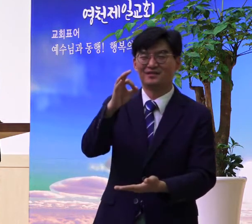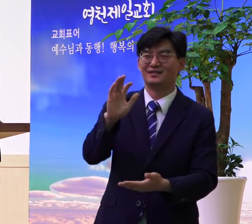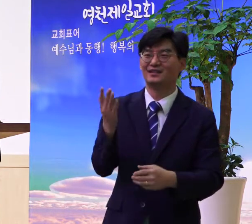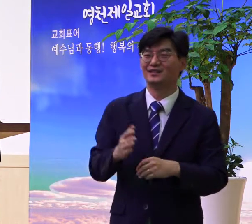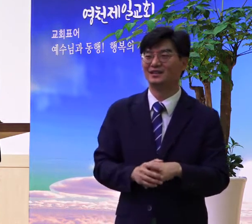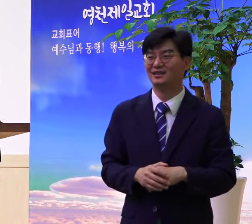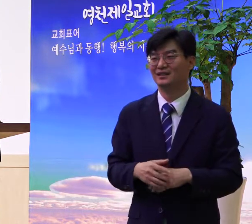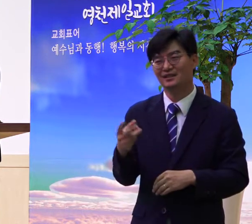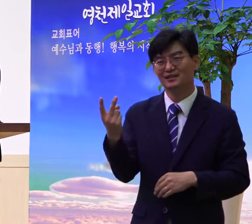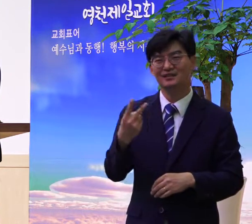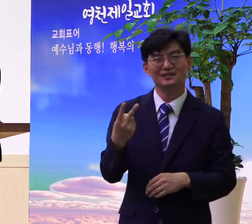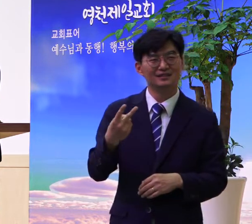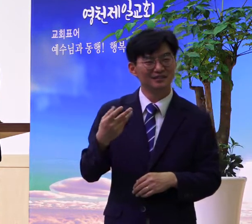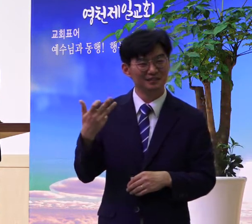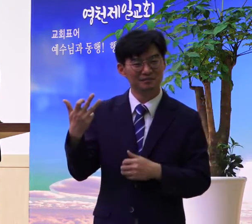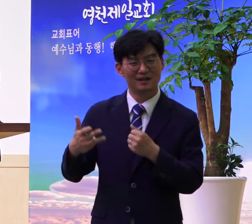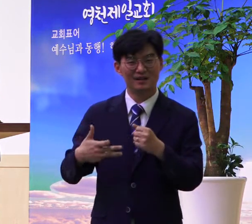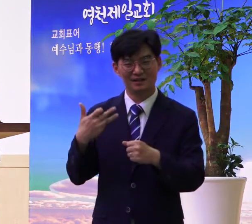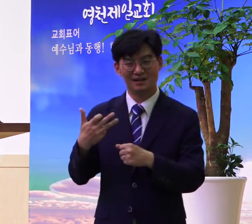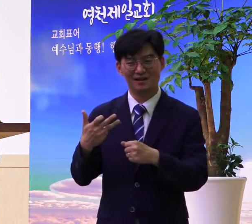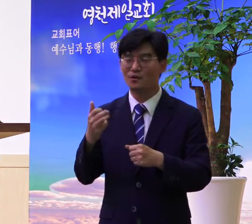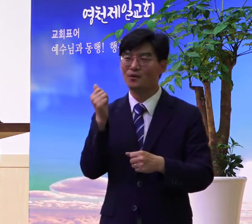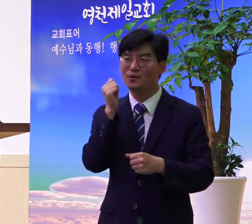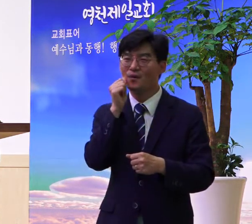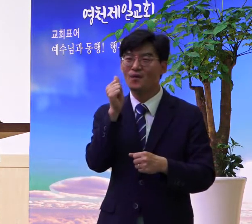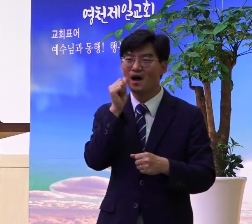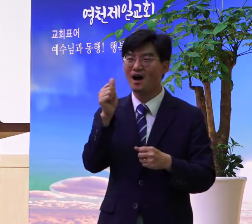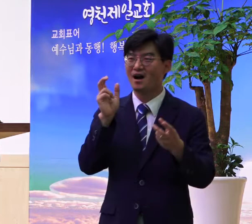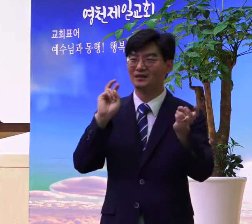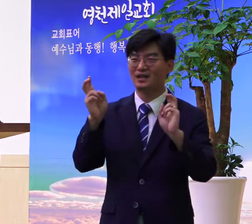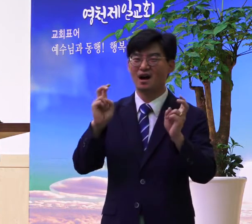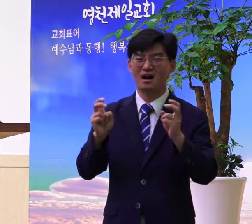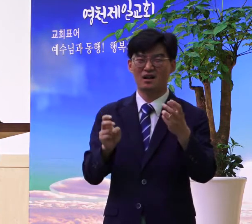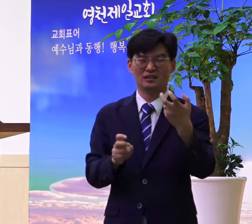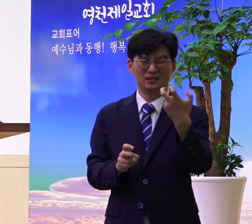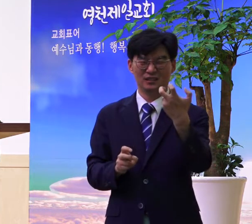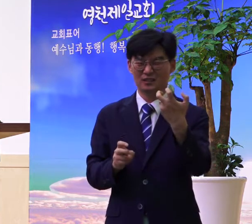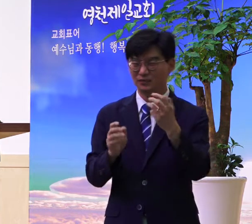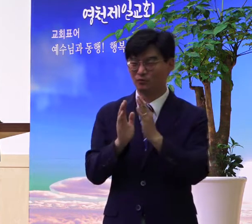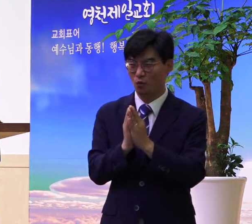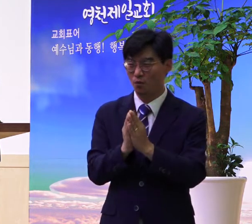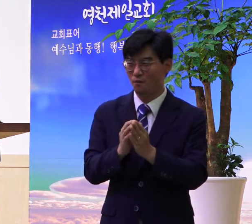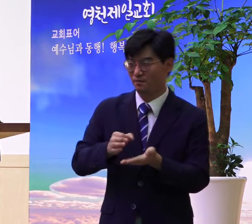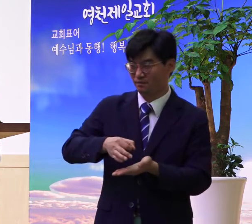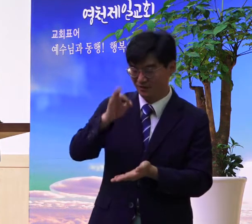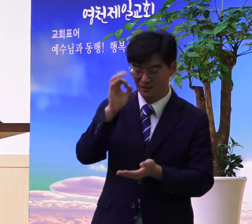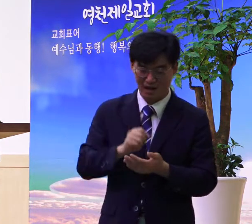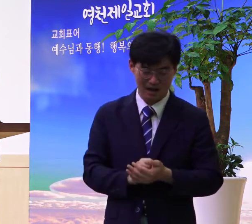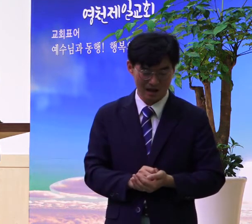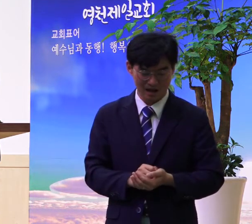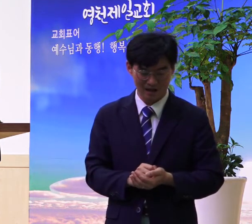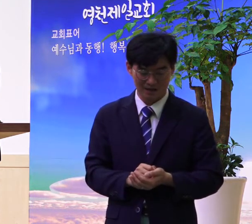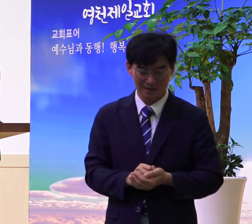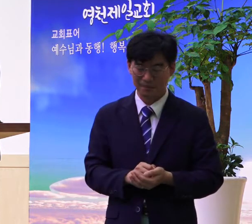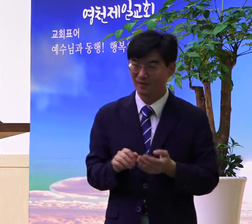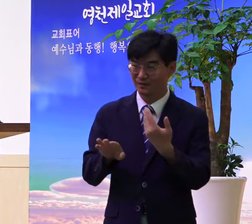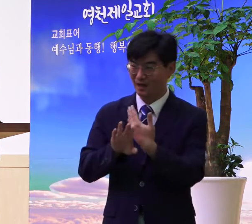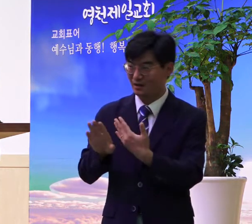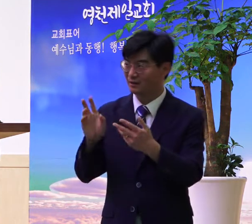기업 브랜드 가치로 70조의 평가를 받았고 애플, 그리고